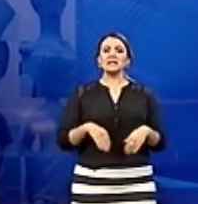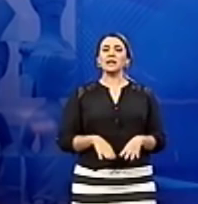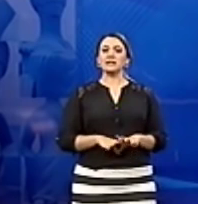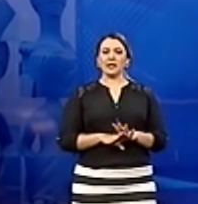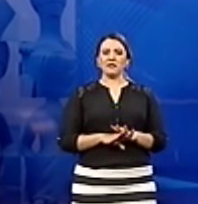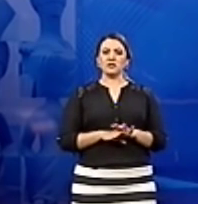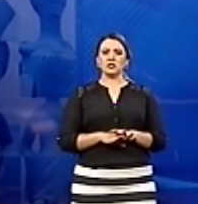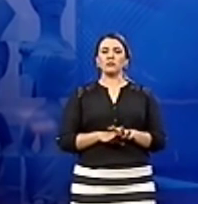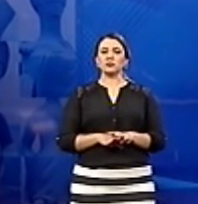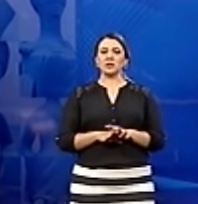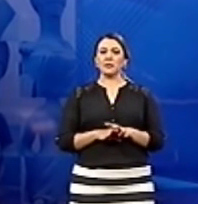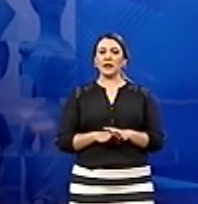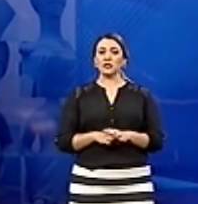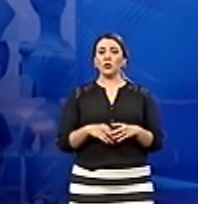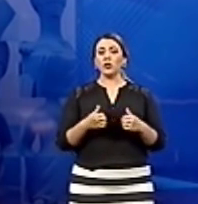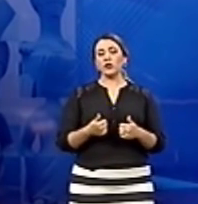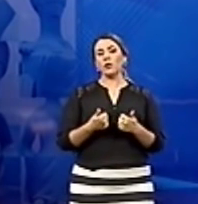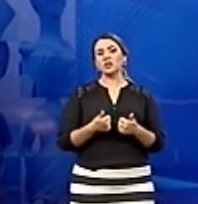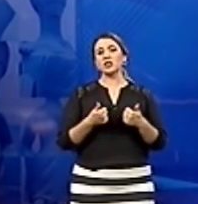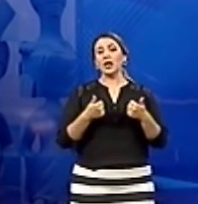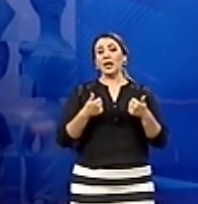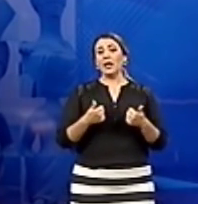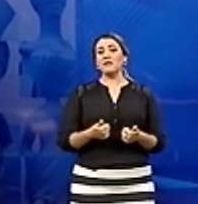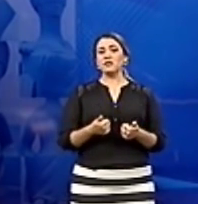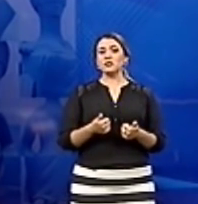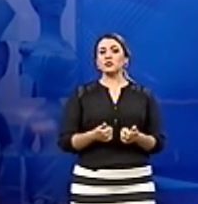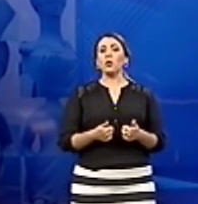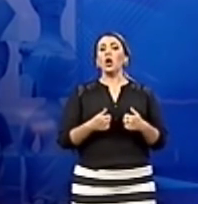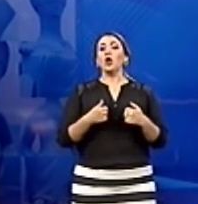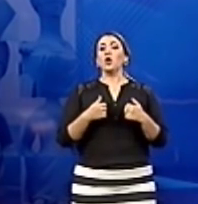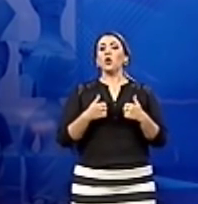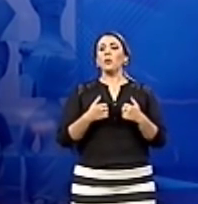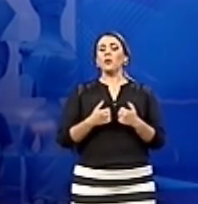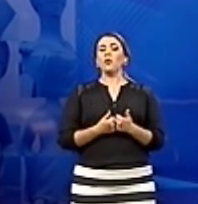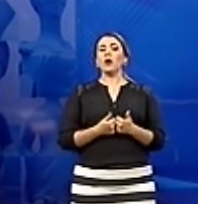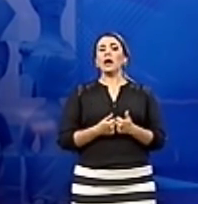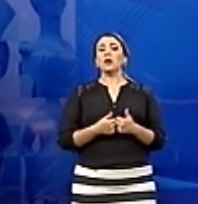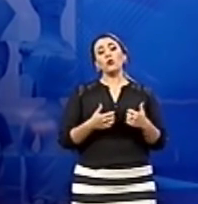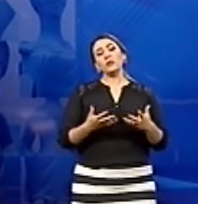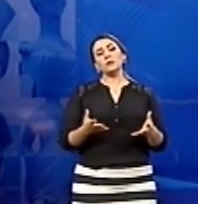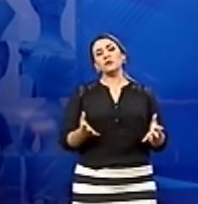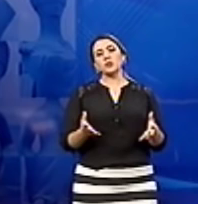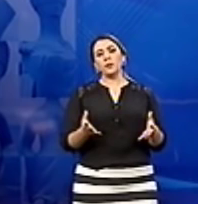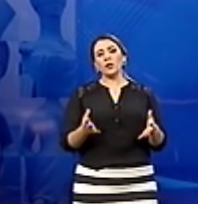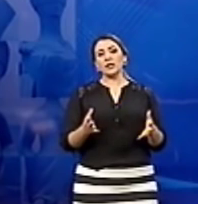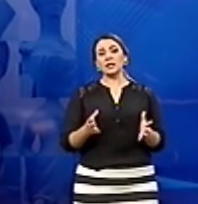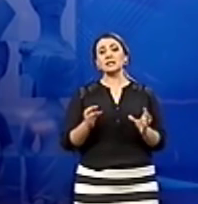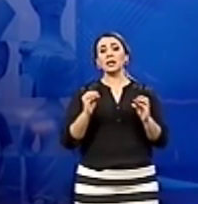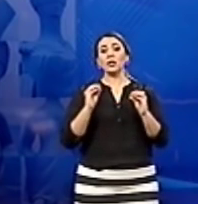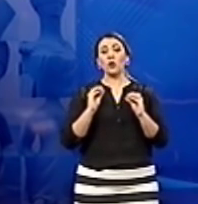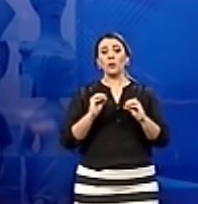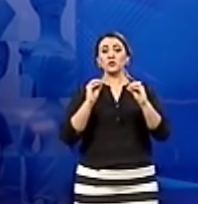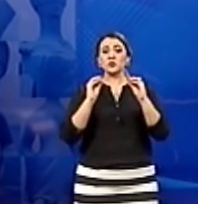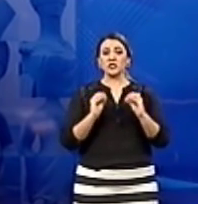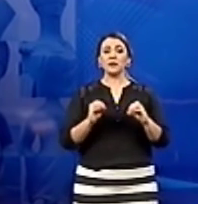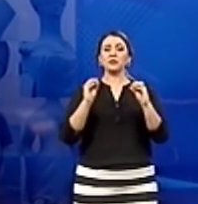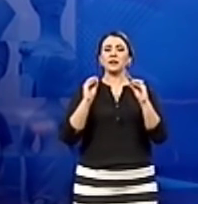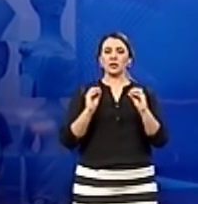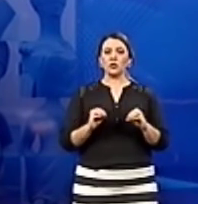passa a ter a visão de um trabalhador que hoje é visto como, com um mínimo de importância e como um sujeito detentor